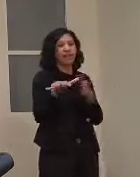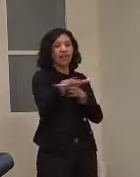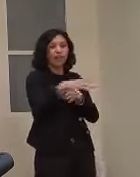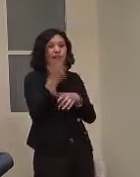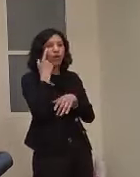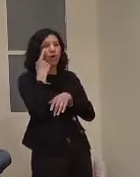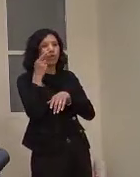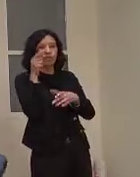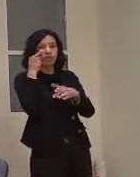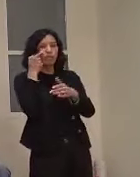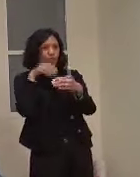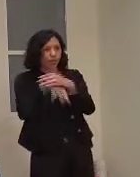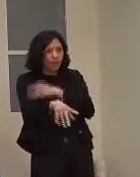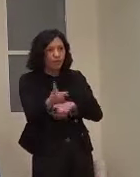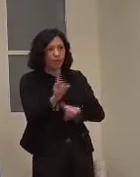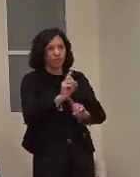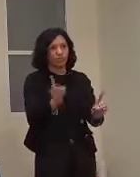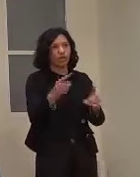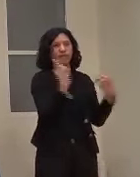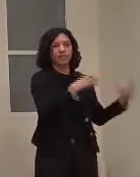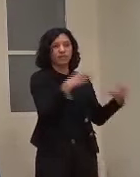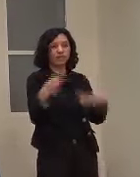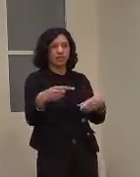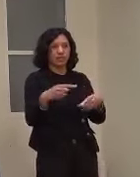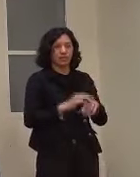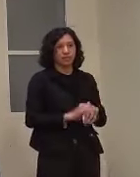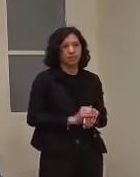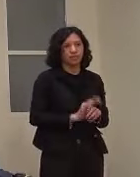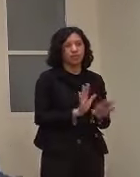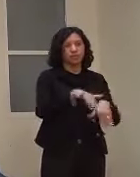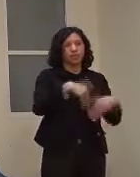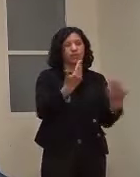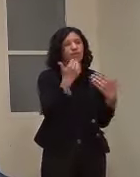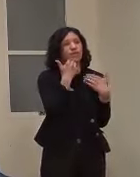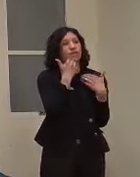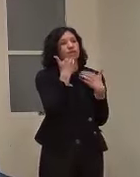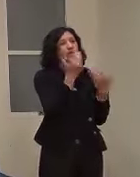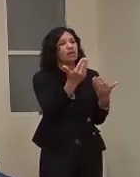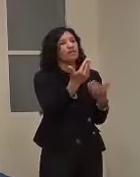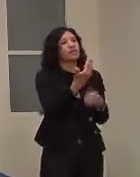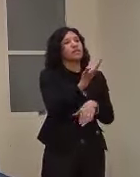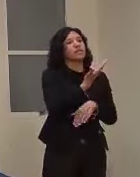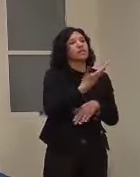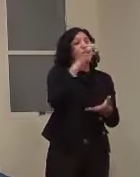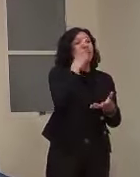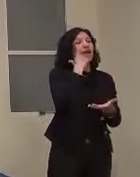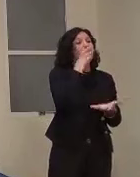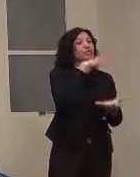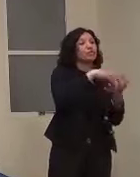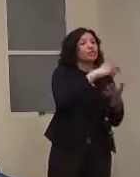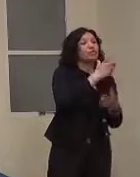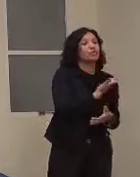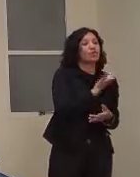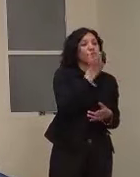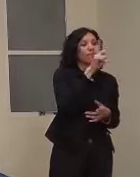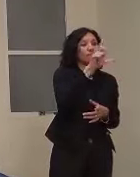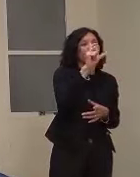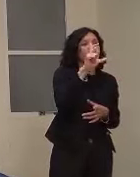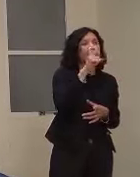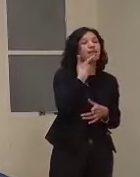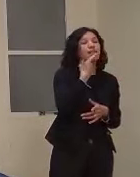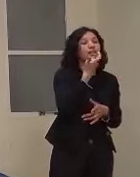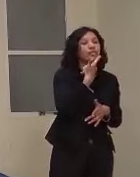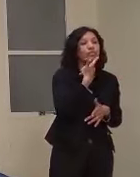territorio por eso reitero mi agradecimiento a flacso que abre las puertas para hacernos